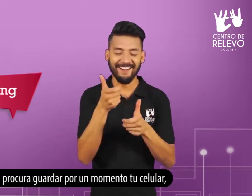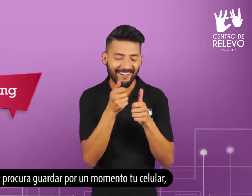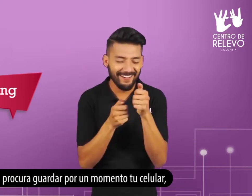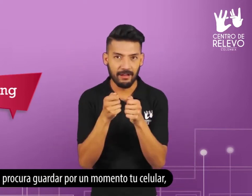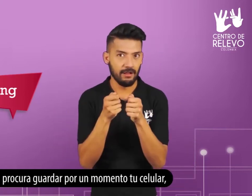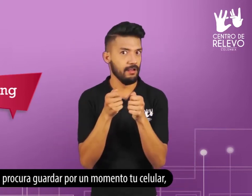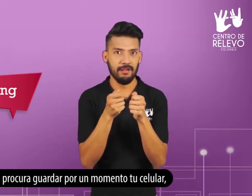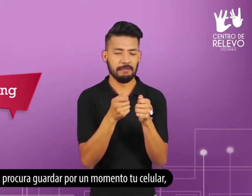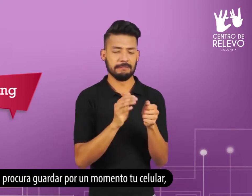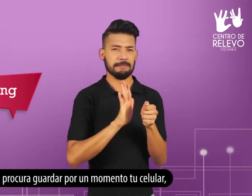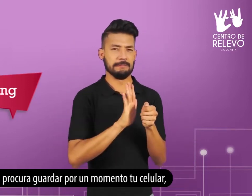Procura guardar por un momento tu celular.